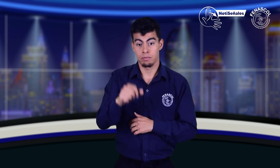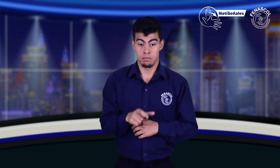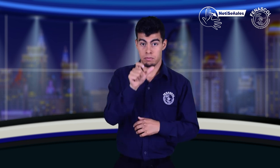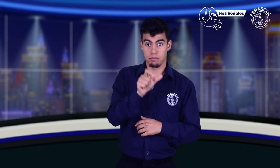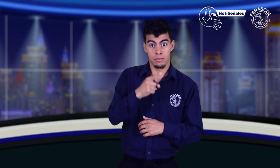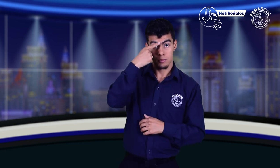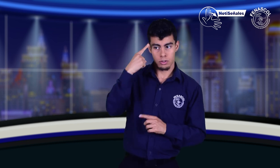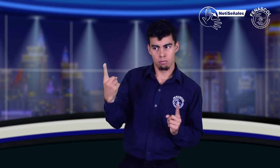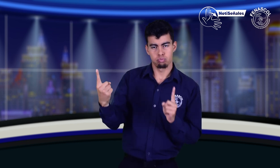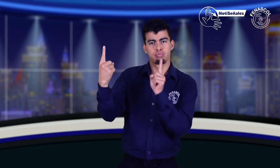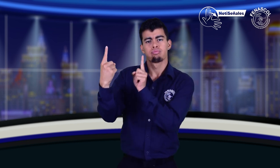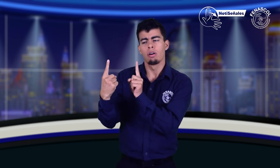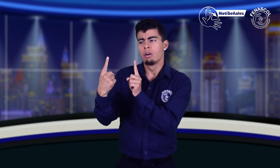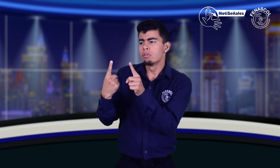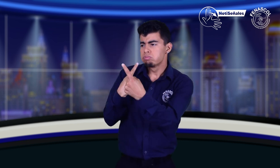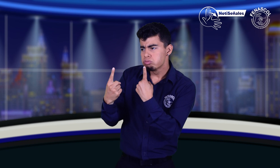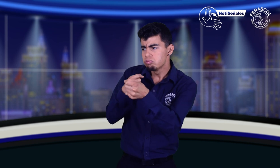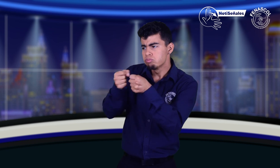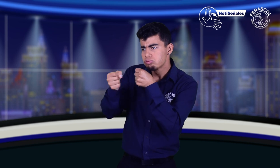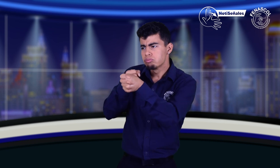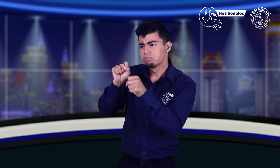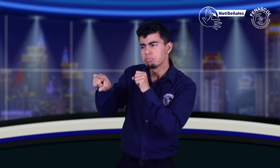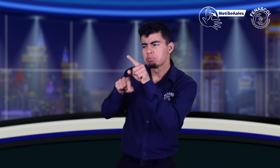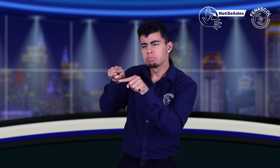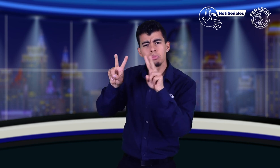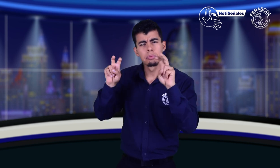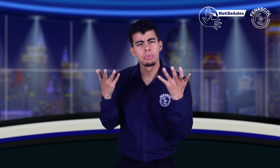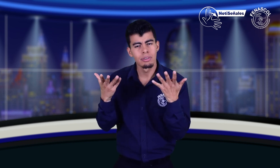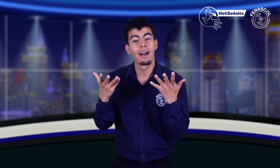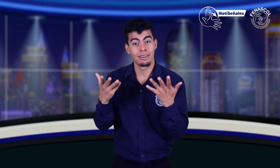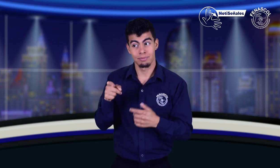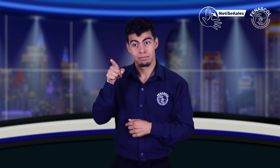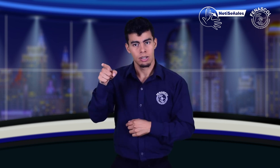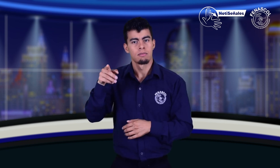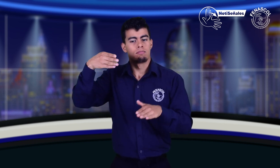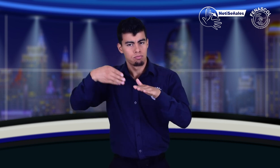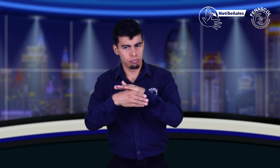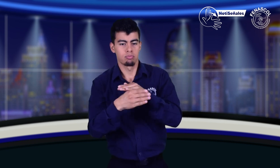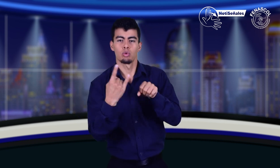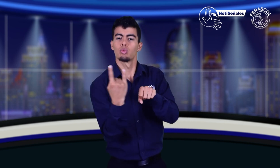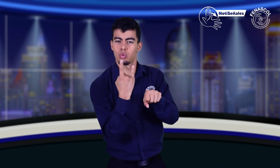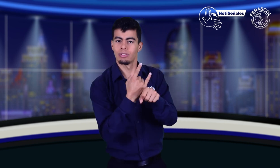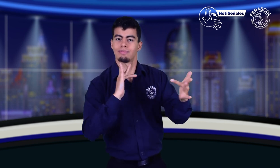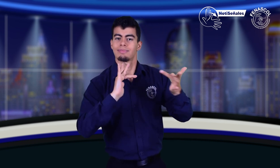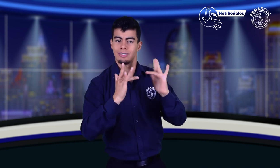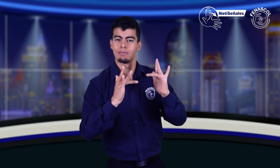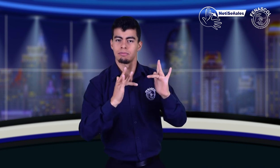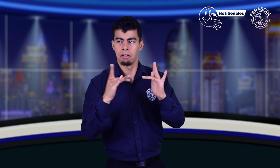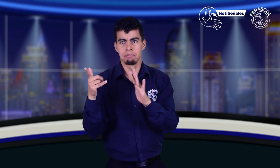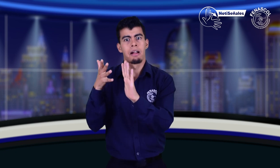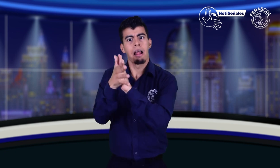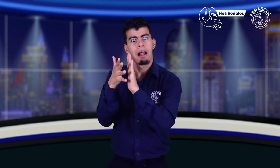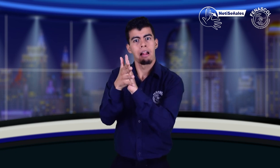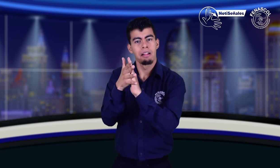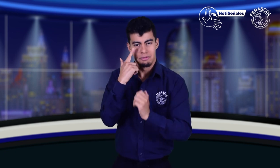la cual Paula Gómez tuvo un encuentro virtual para dialogar sobre cómo ha sido su experiencia con el uso de los servicios del centro de